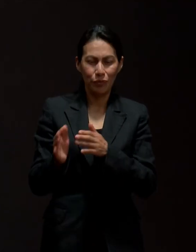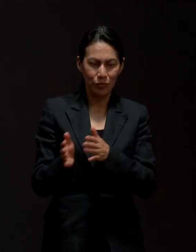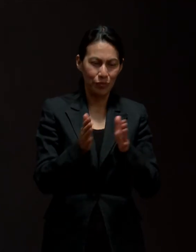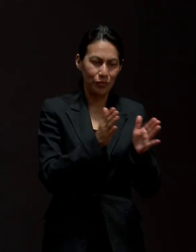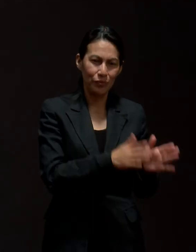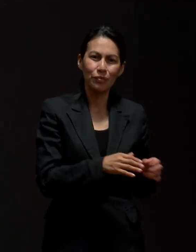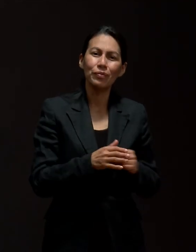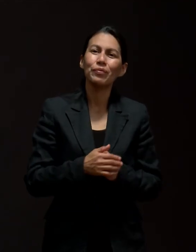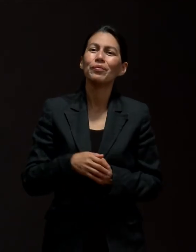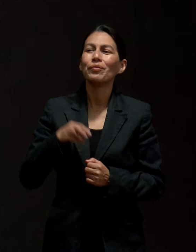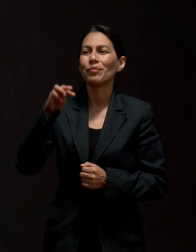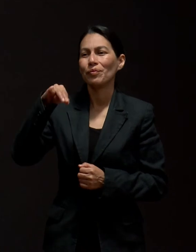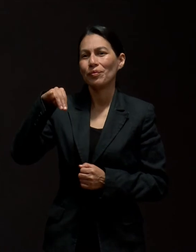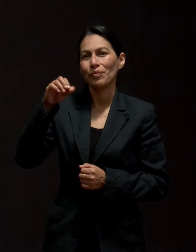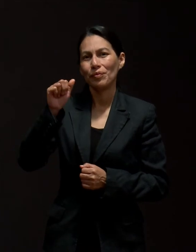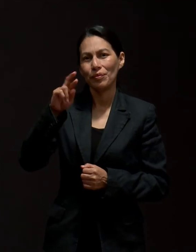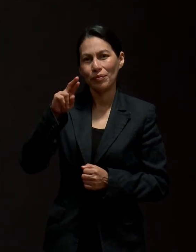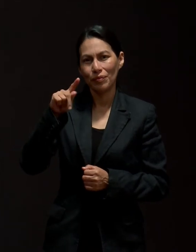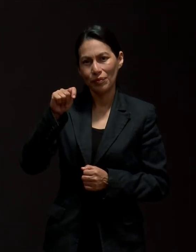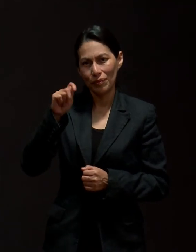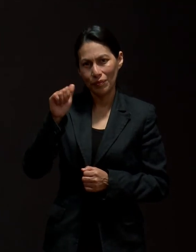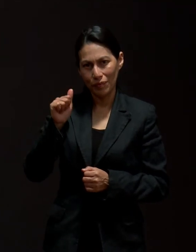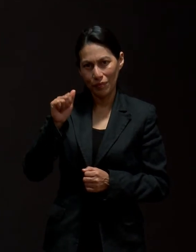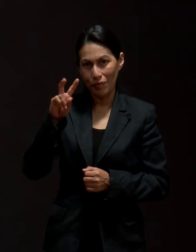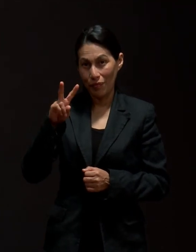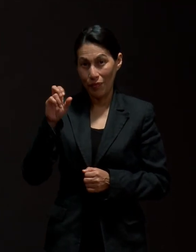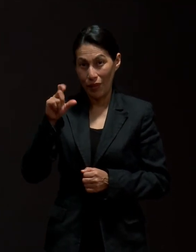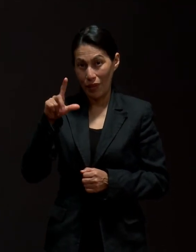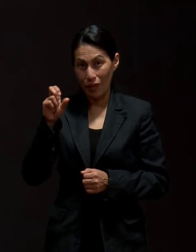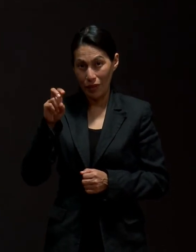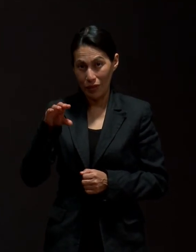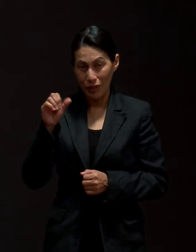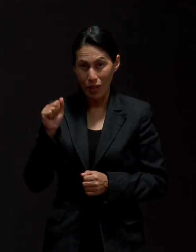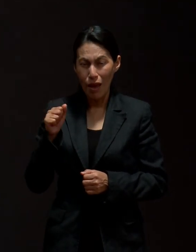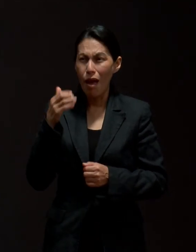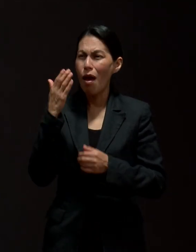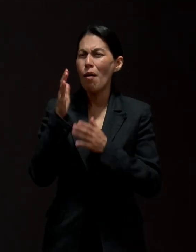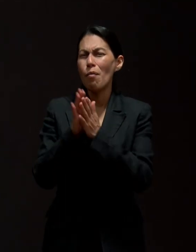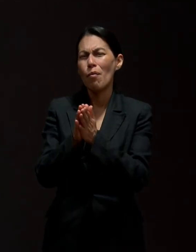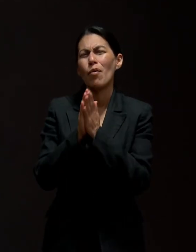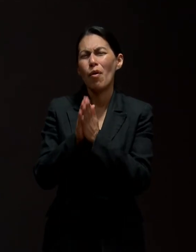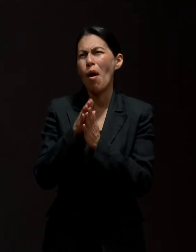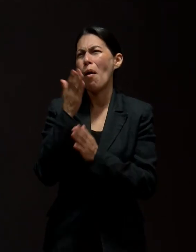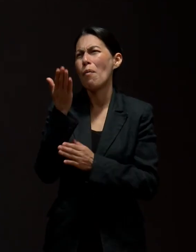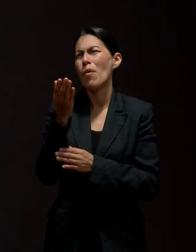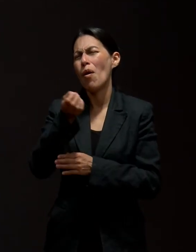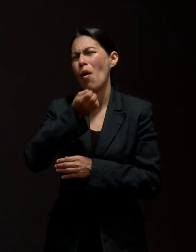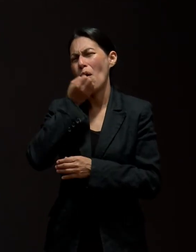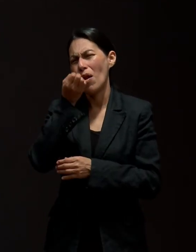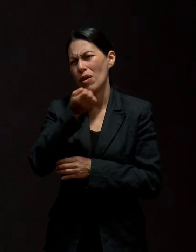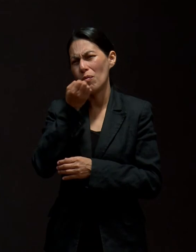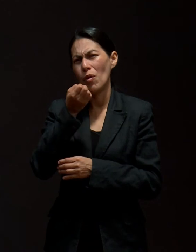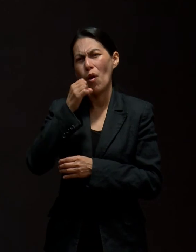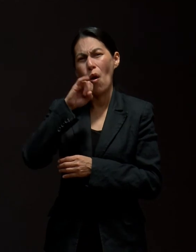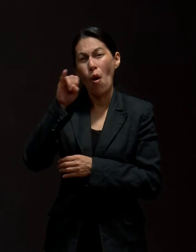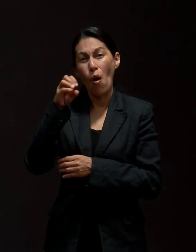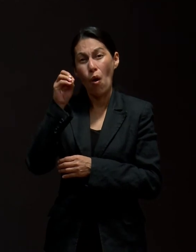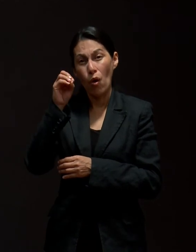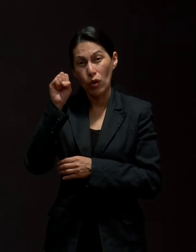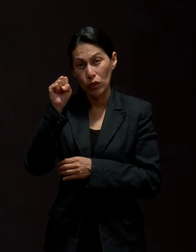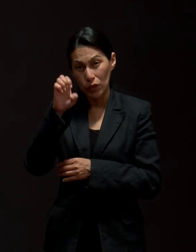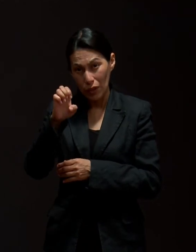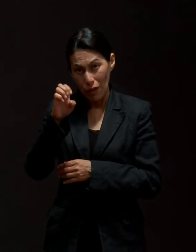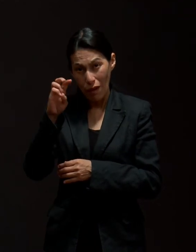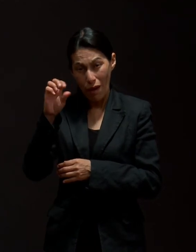Valencia, buenas noches. Pido oración por José Manuel Amador, un joven de Ciudad Obregón que